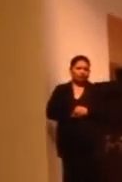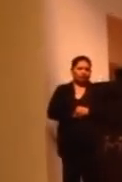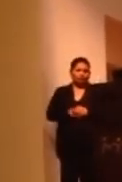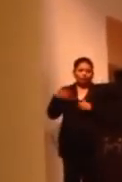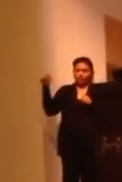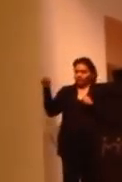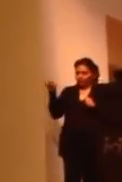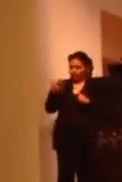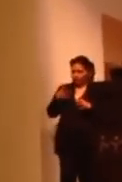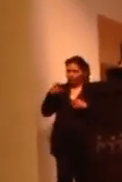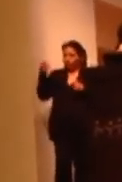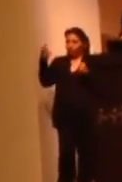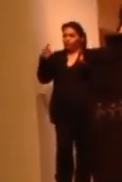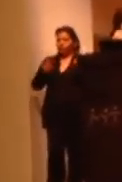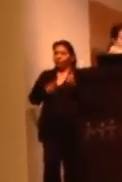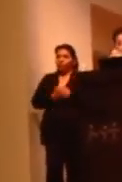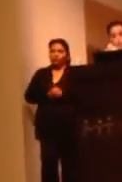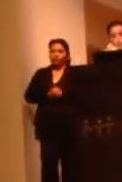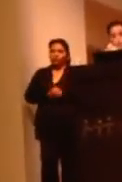traje algunas de las